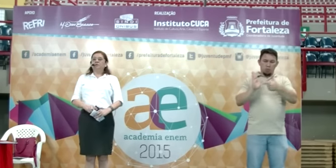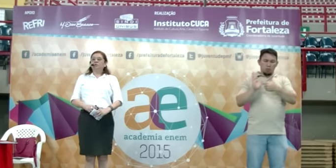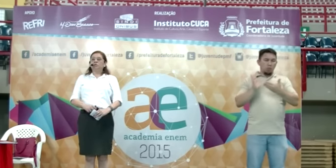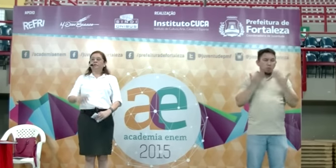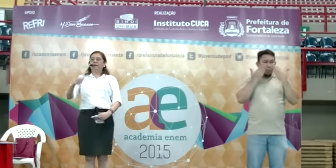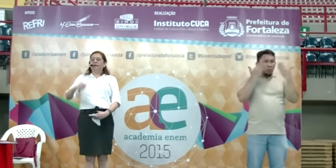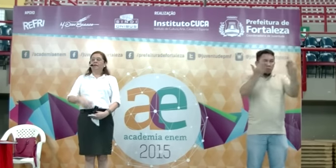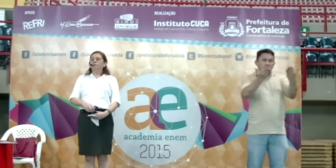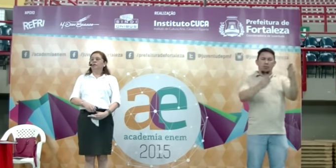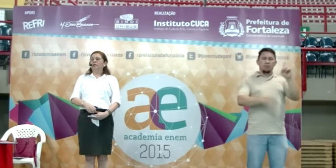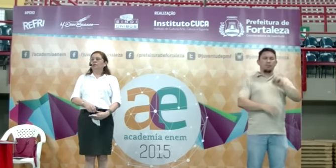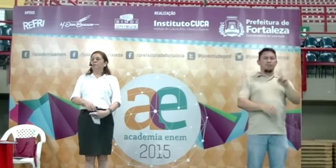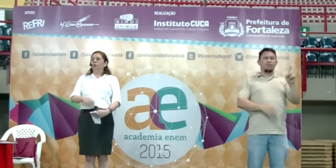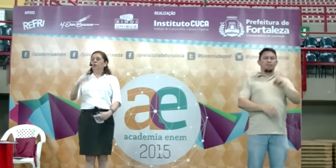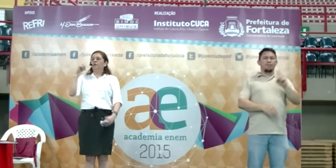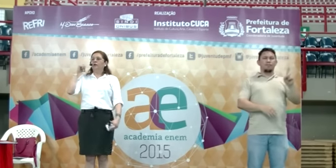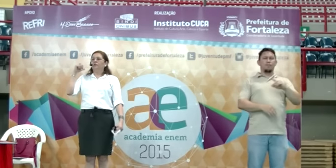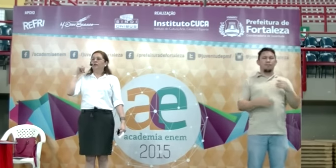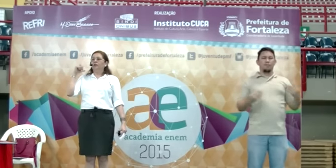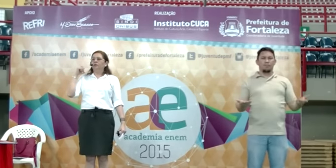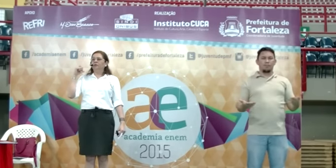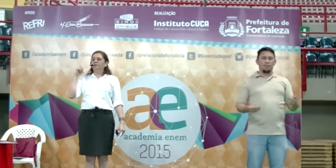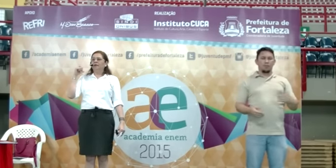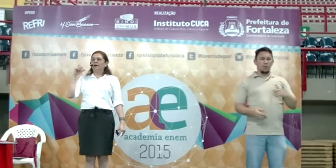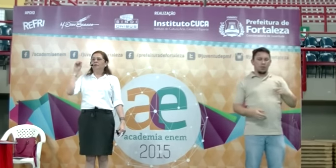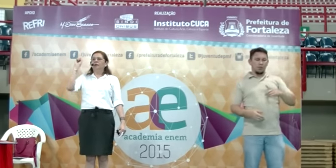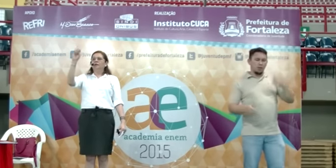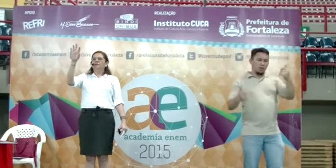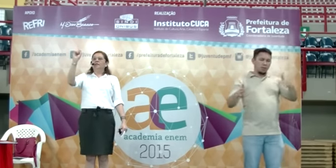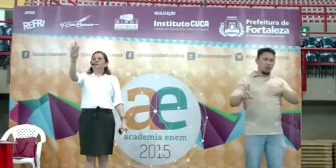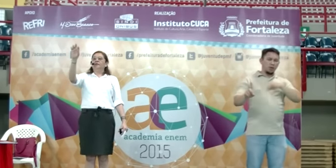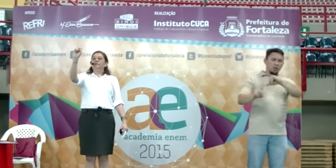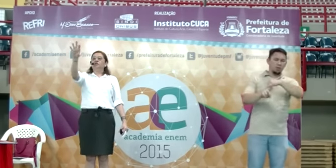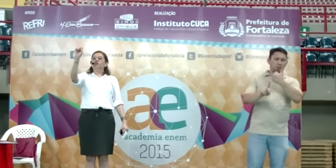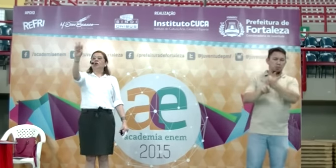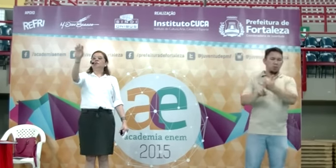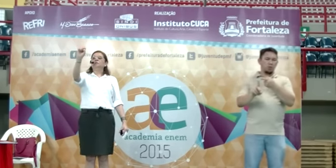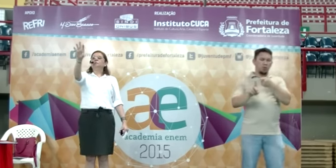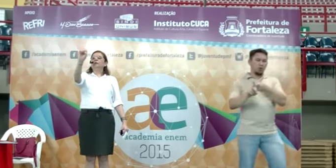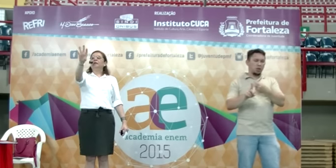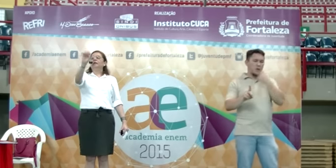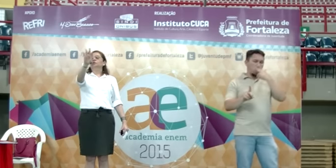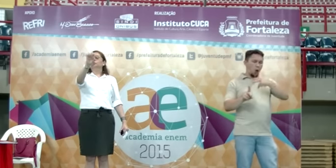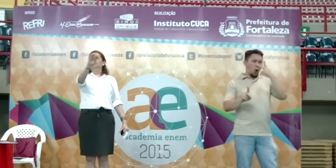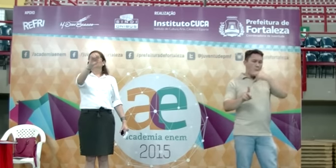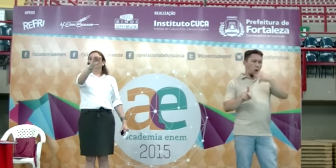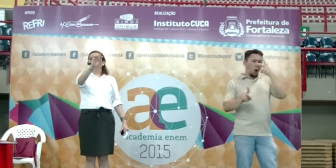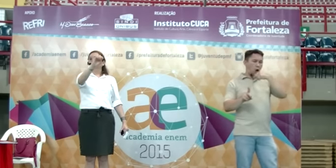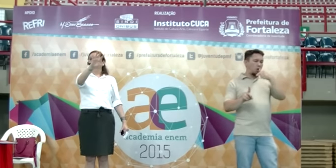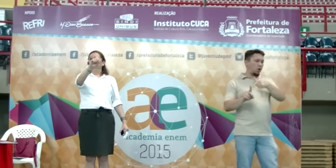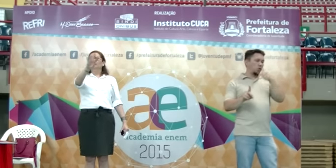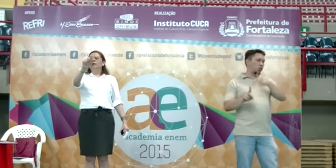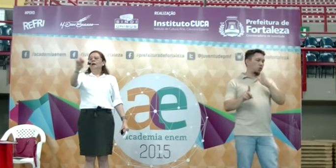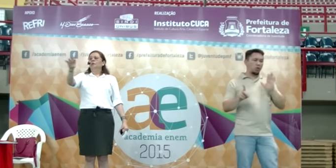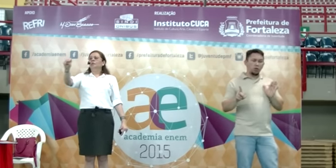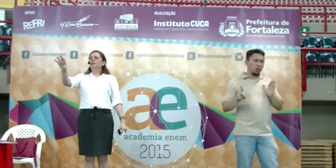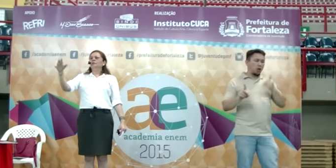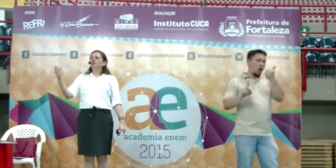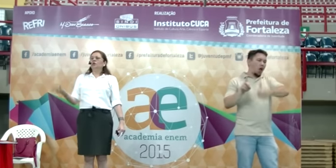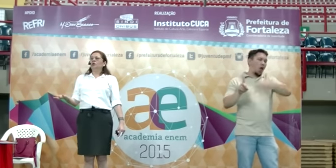expositivo. Expositivo é aquele modelo de bullying que eu falei no início da aula. Você fica só explicando para o